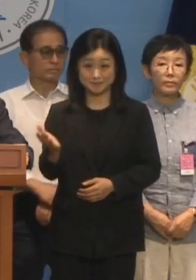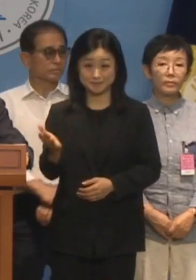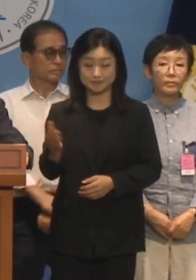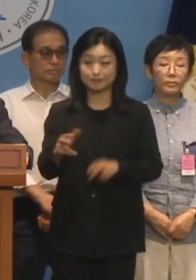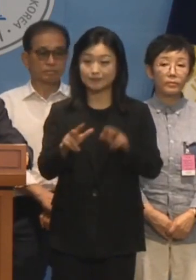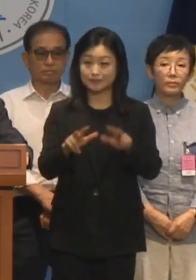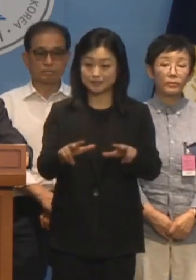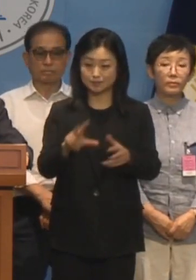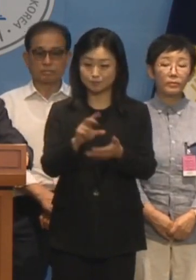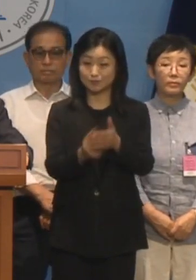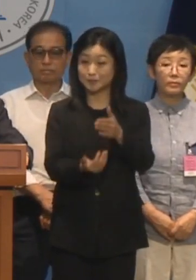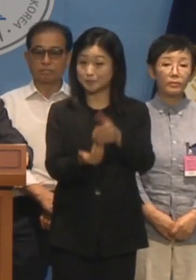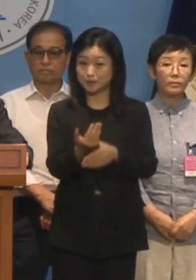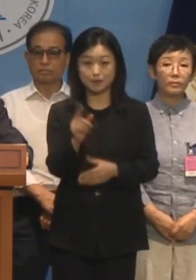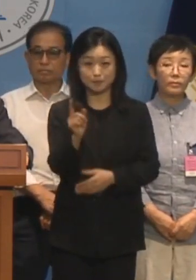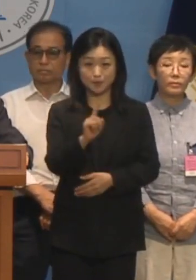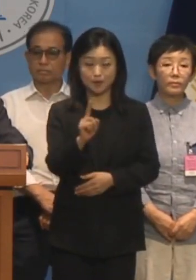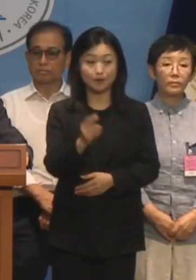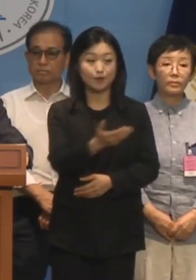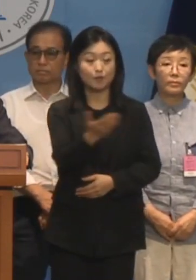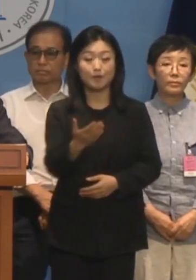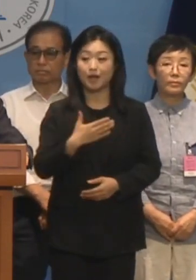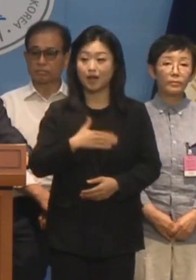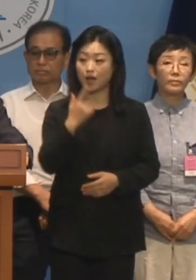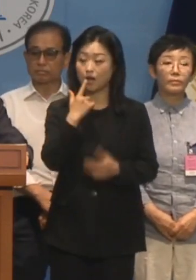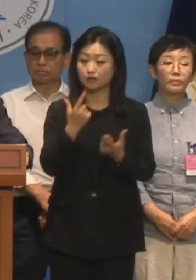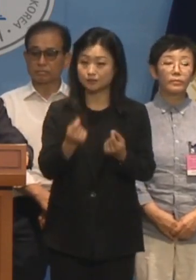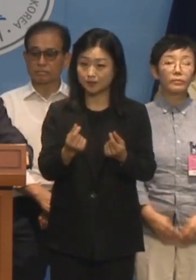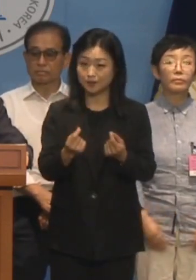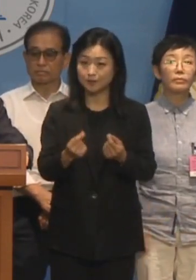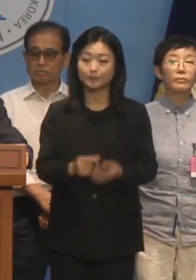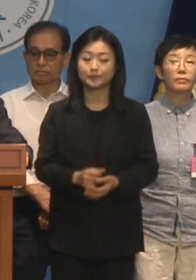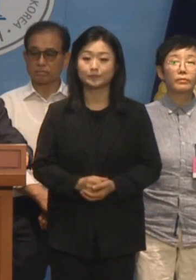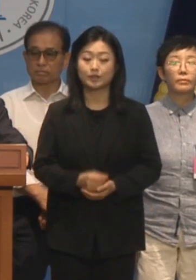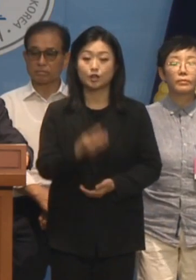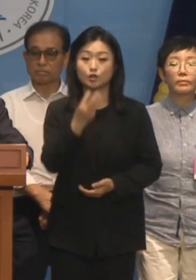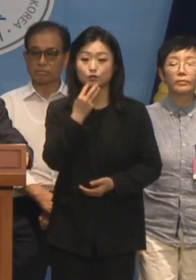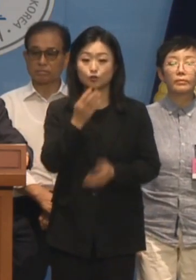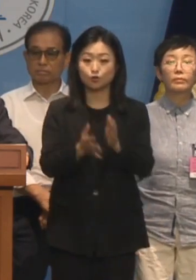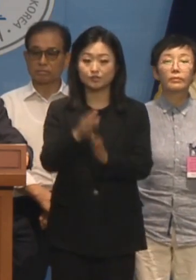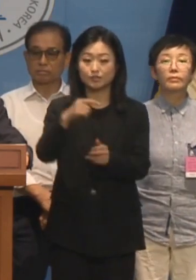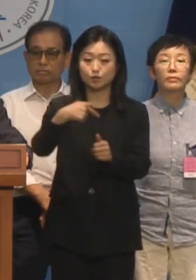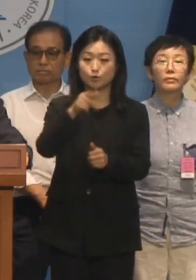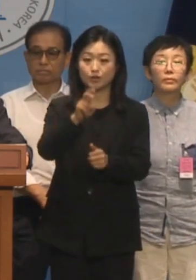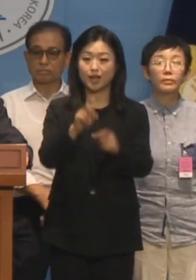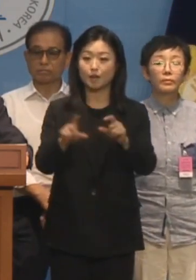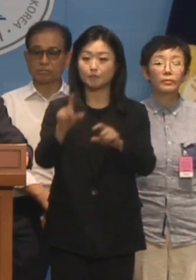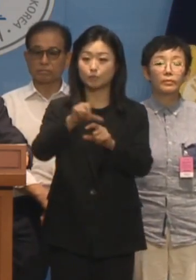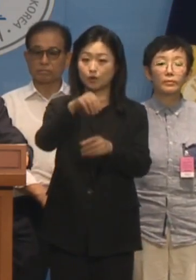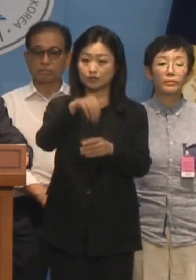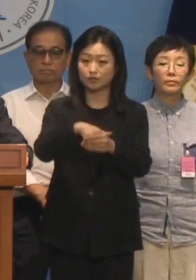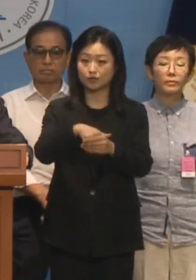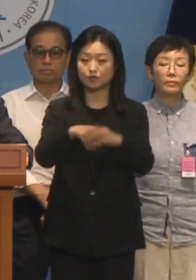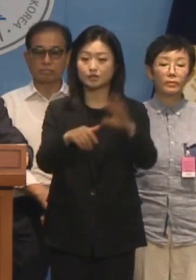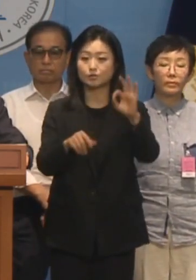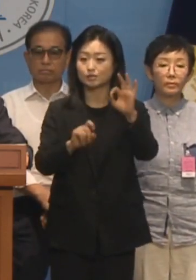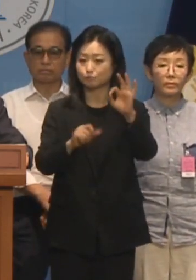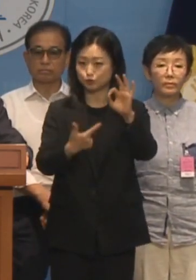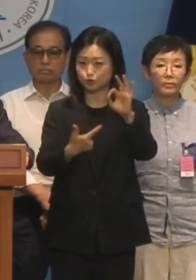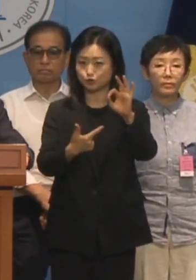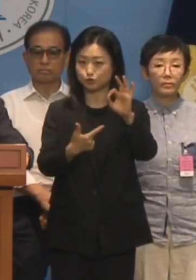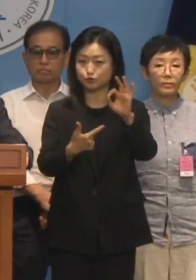현안 문제인데요. 잘 아시다시피 서울시 교육감 보궐선거가 10월 16일로 예정되어